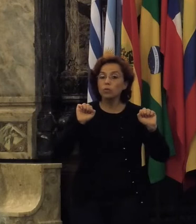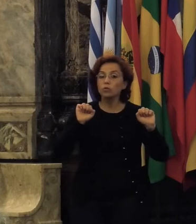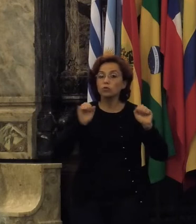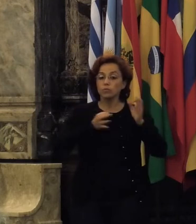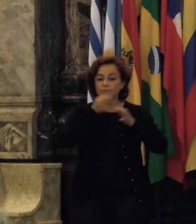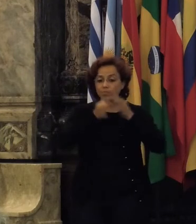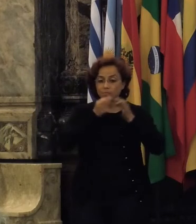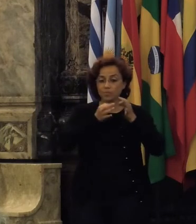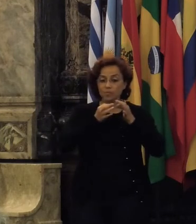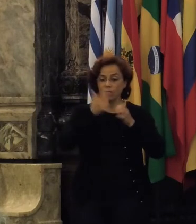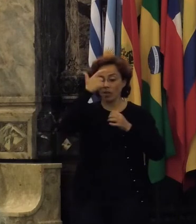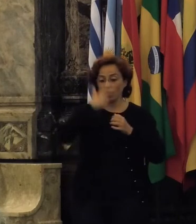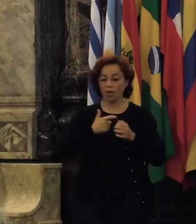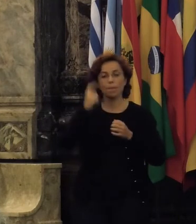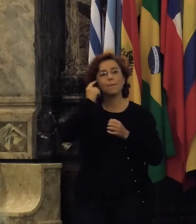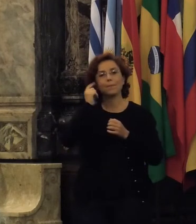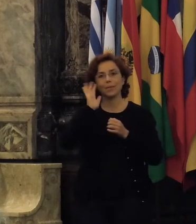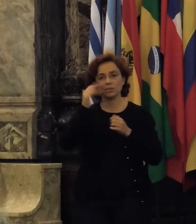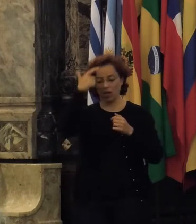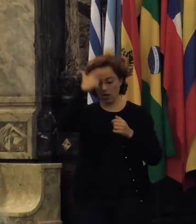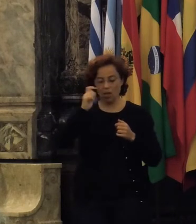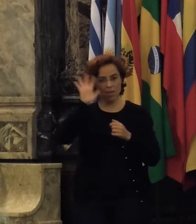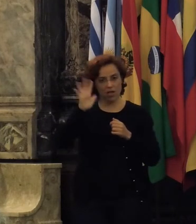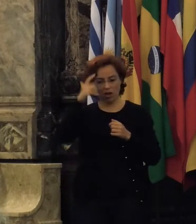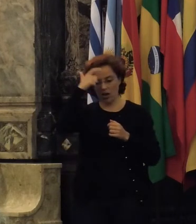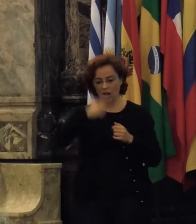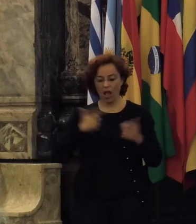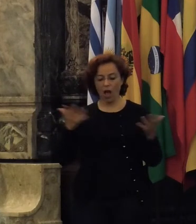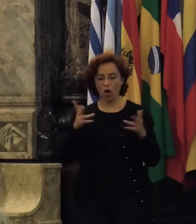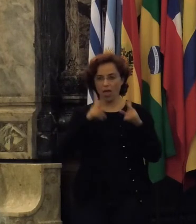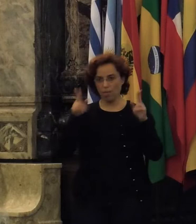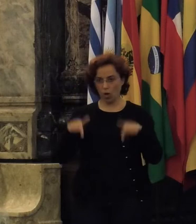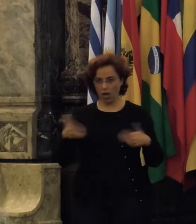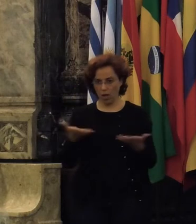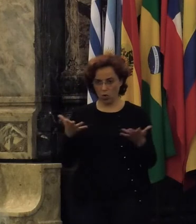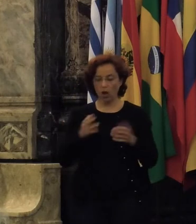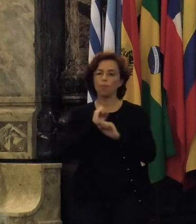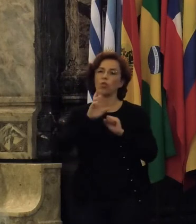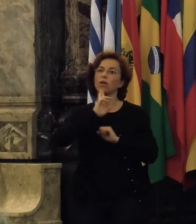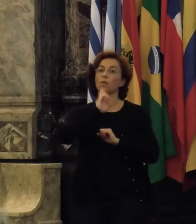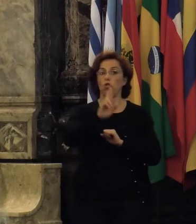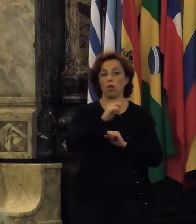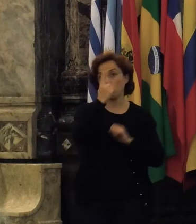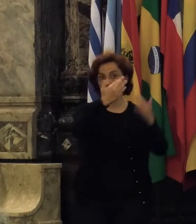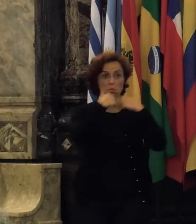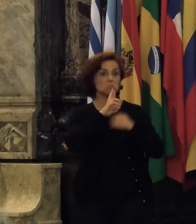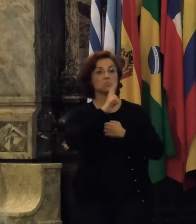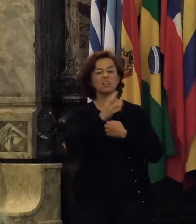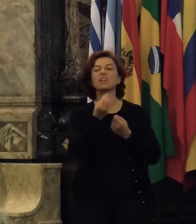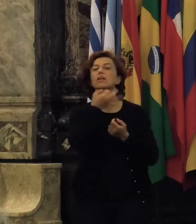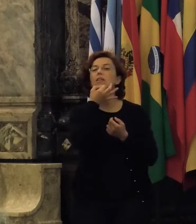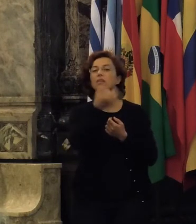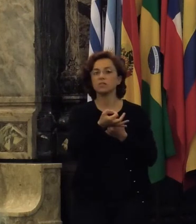ubicarlos en nuestro ser contemporáneo. Esto sería poder responder a la pregunta, ¿qué quiere